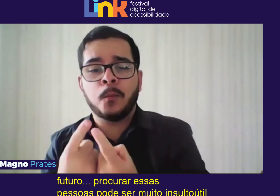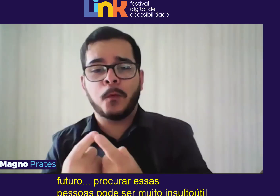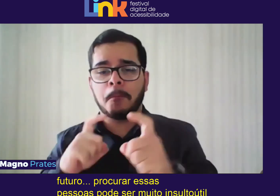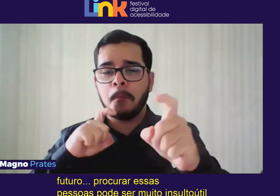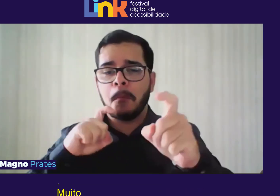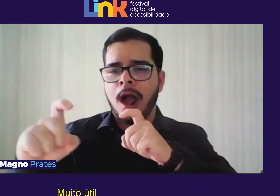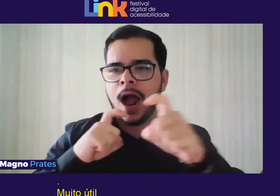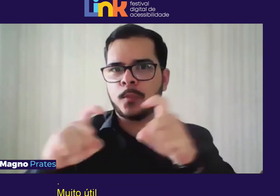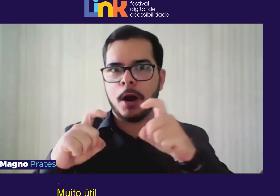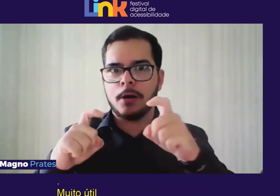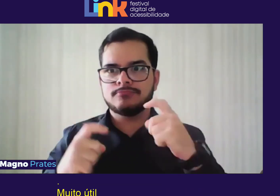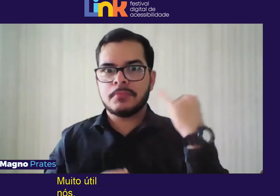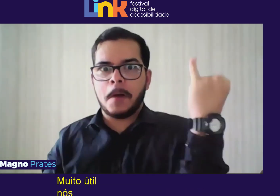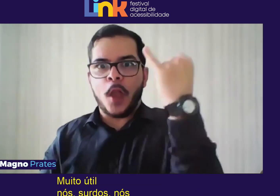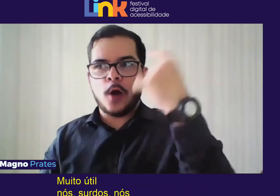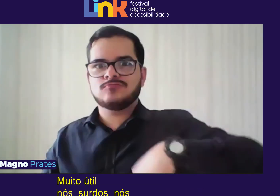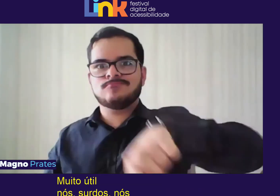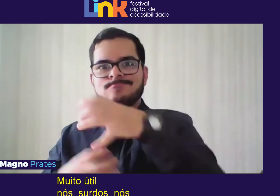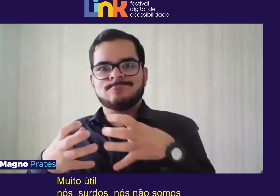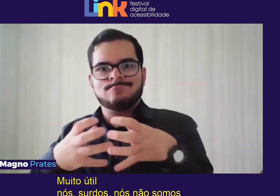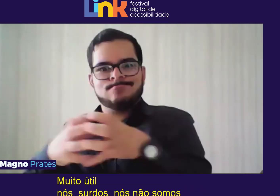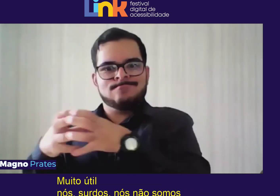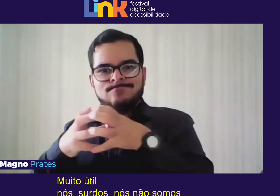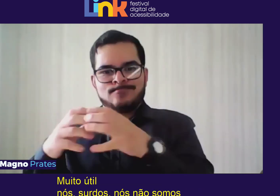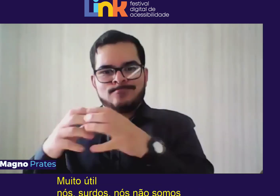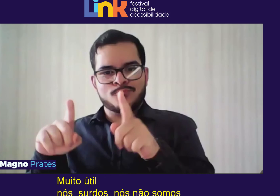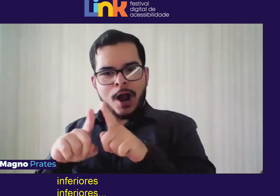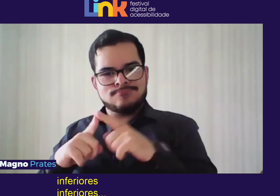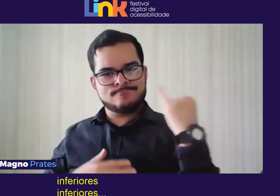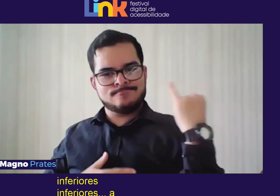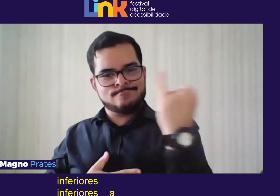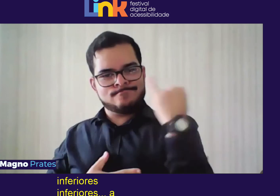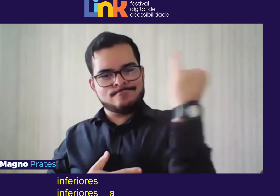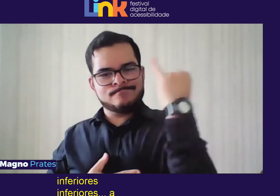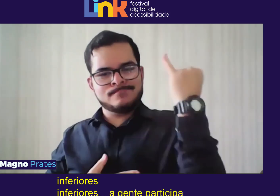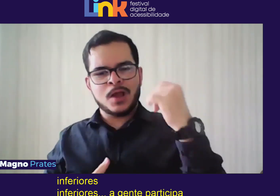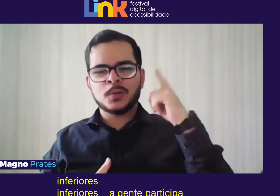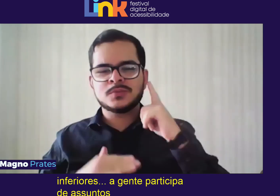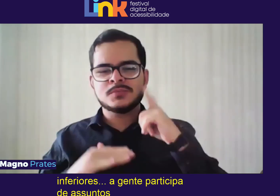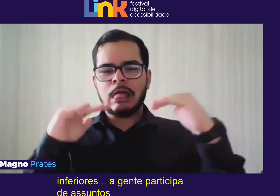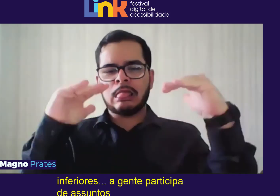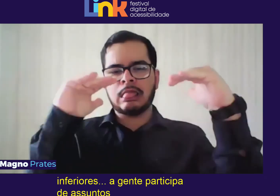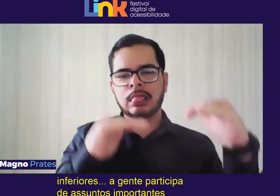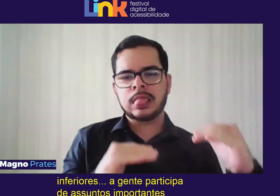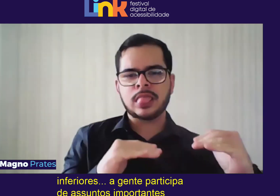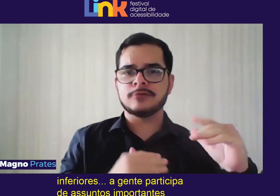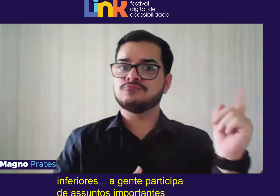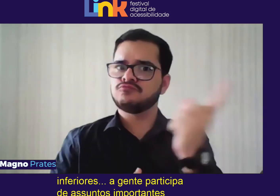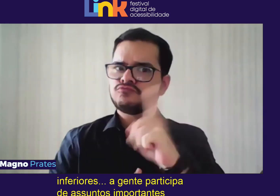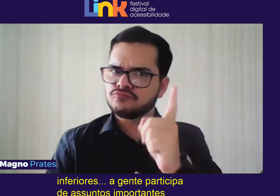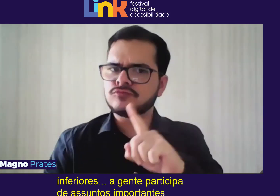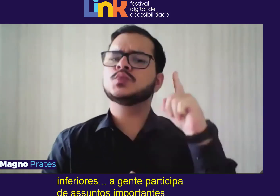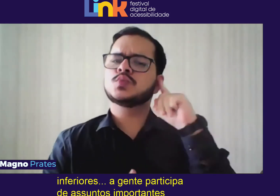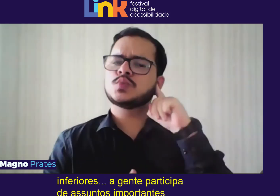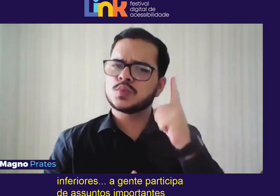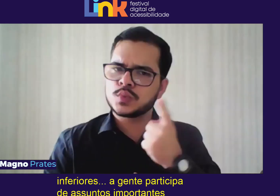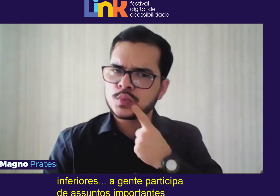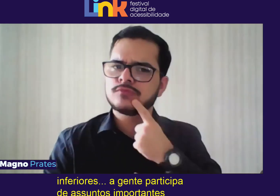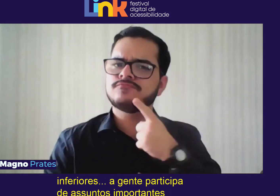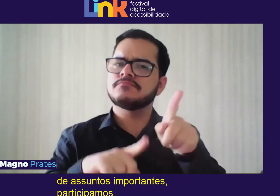inferiores, a gente participa de assuntos importantes, participamos de discussões